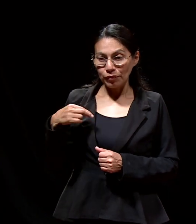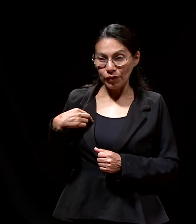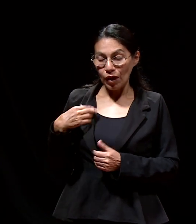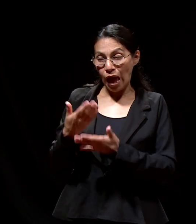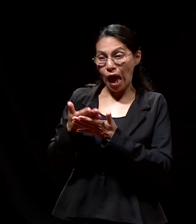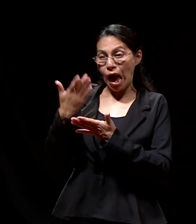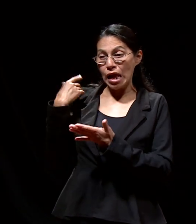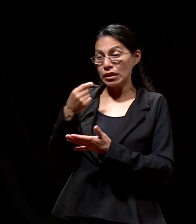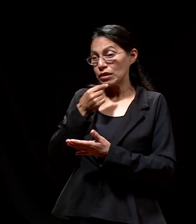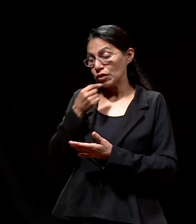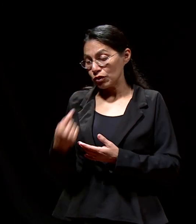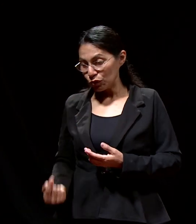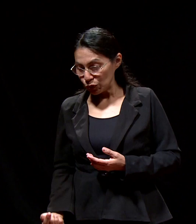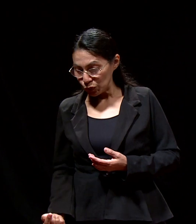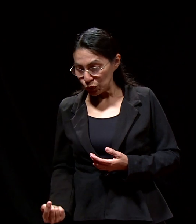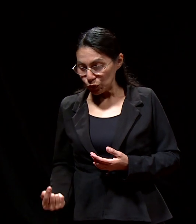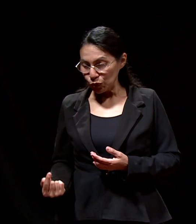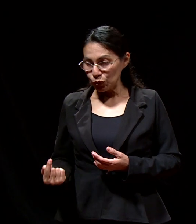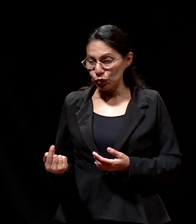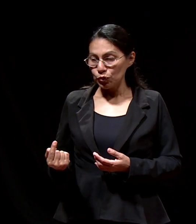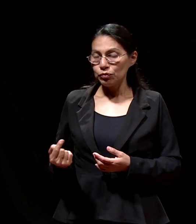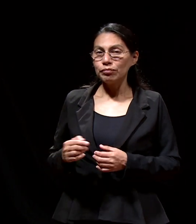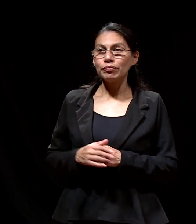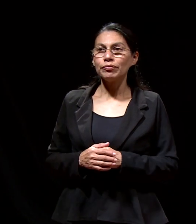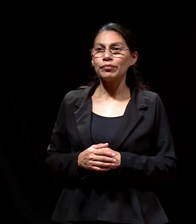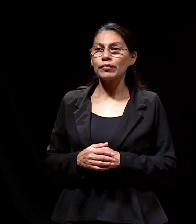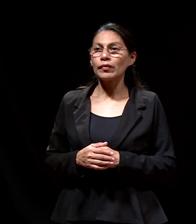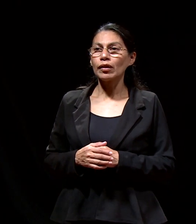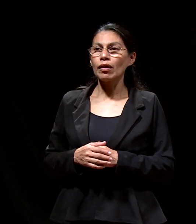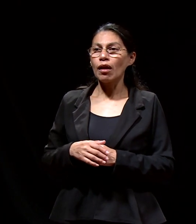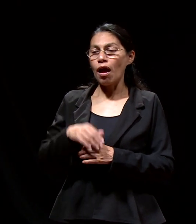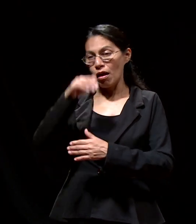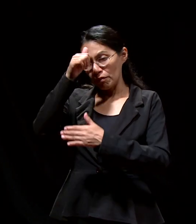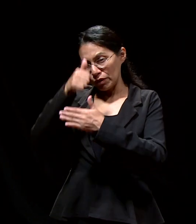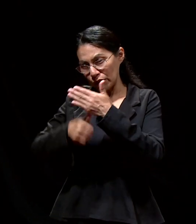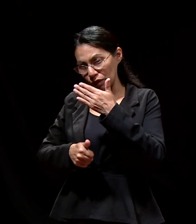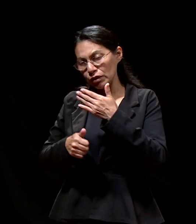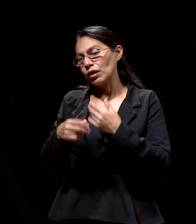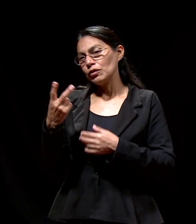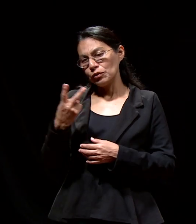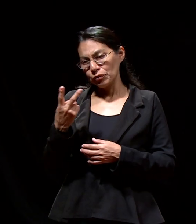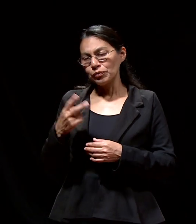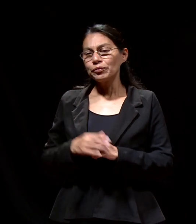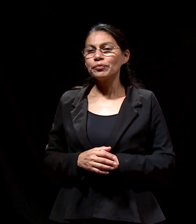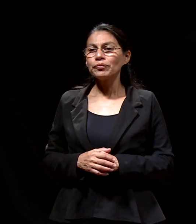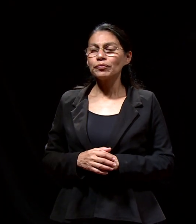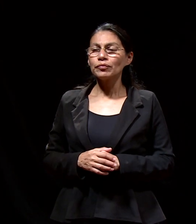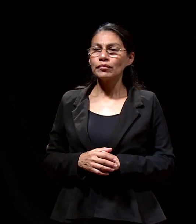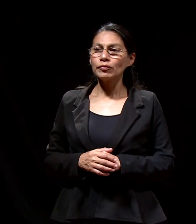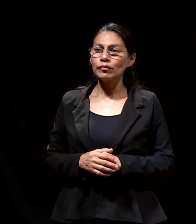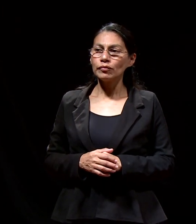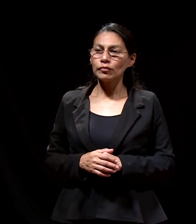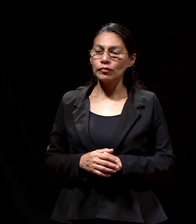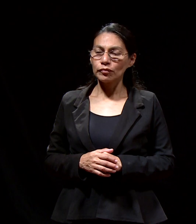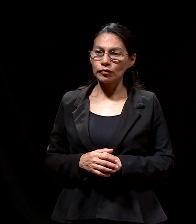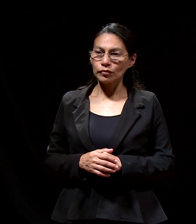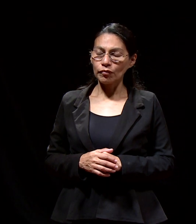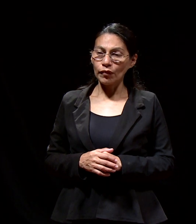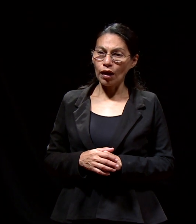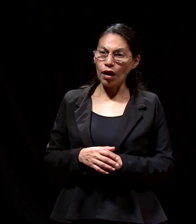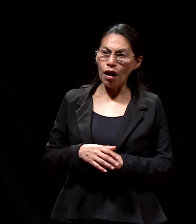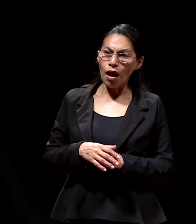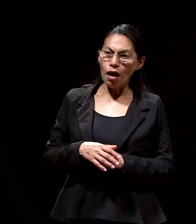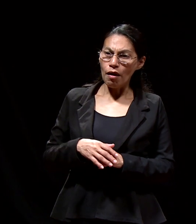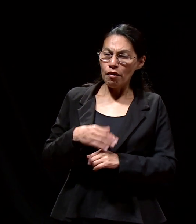desde pequeño nuestra familia los dos somos nacidos en la iglesia este